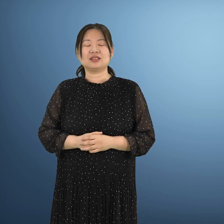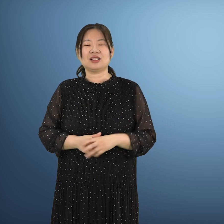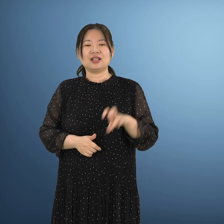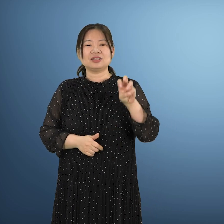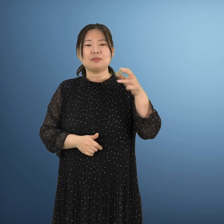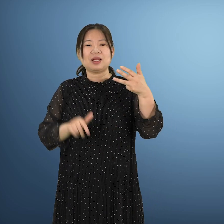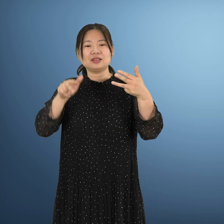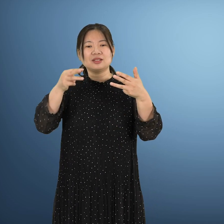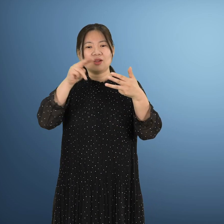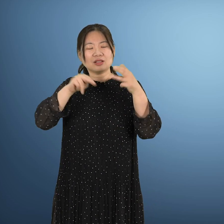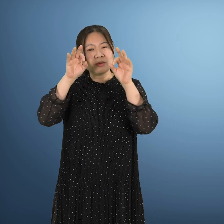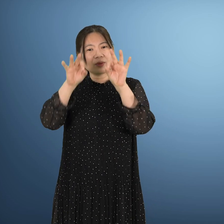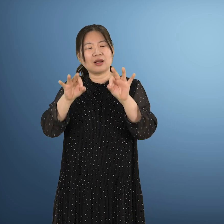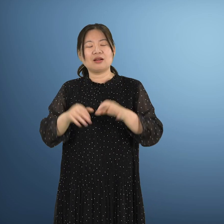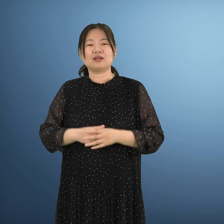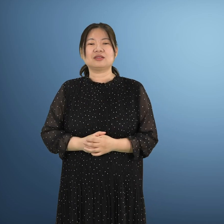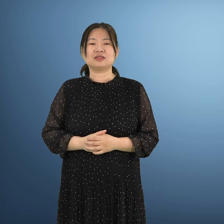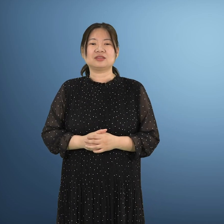38절을 보세요.